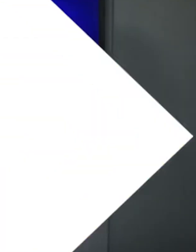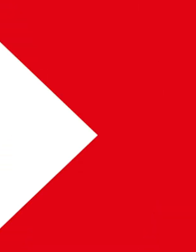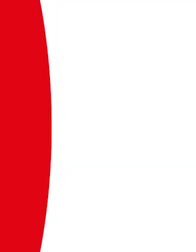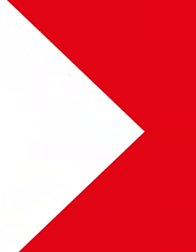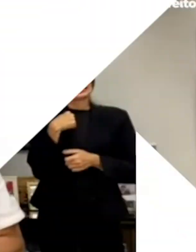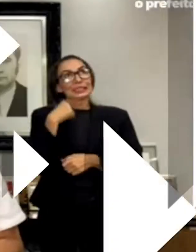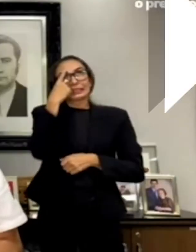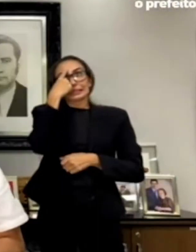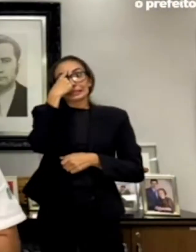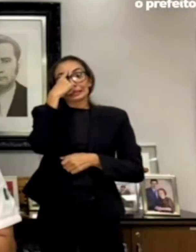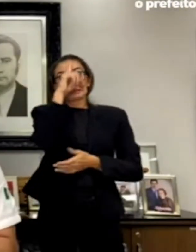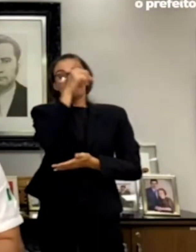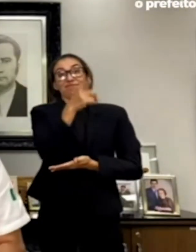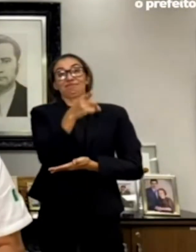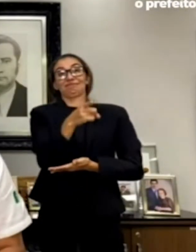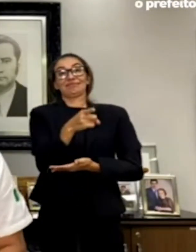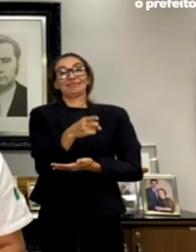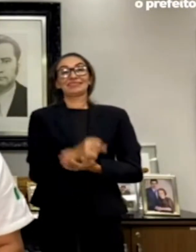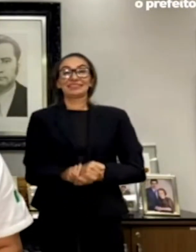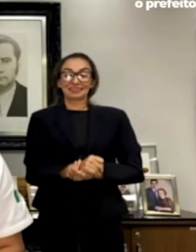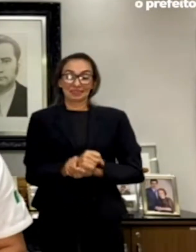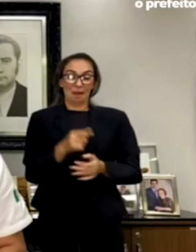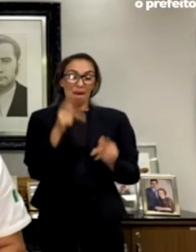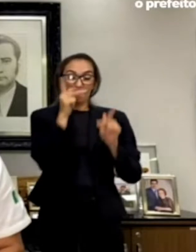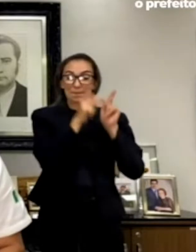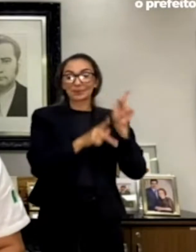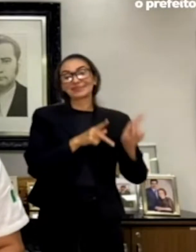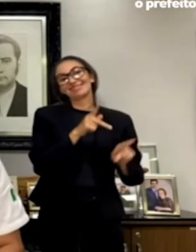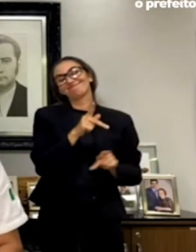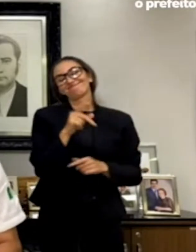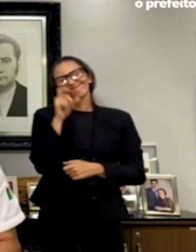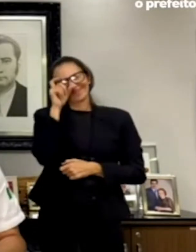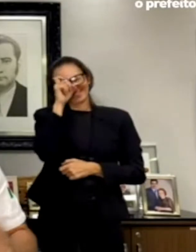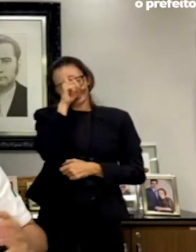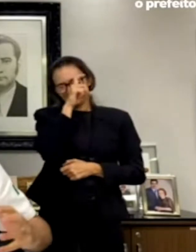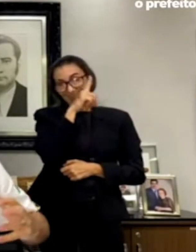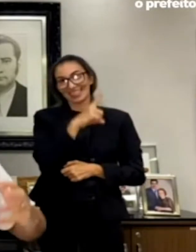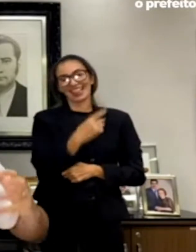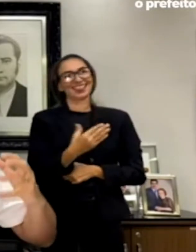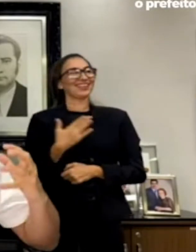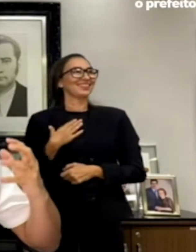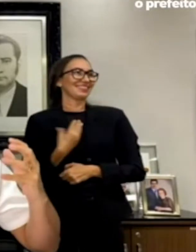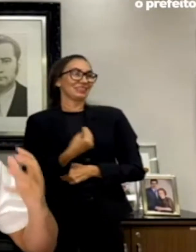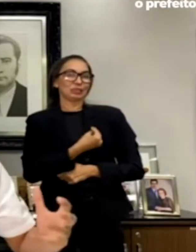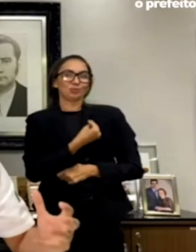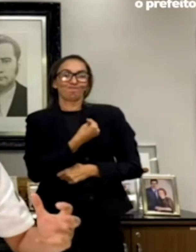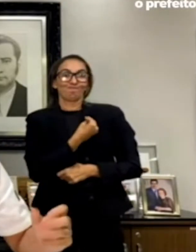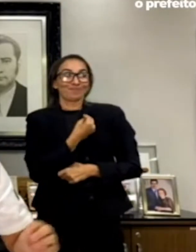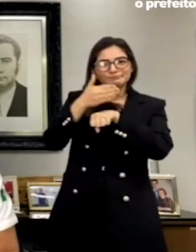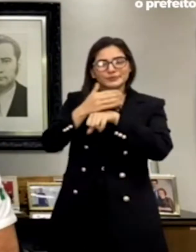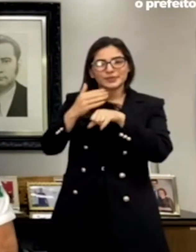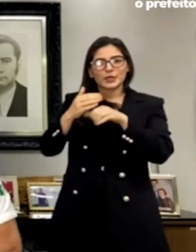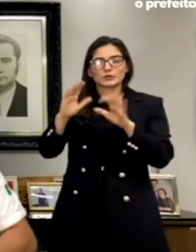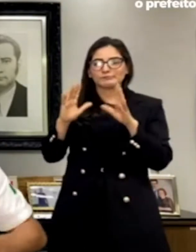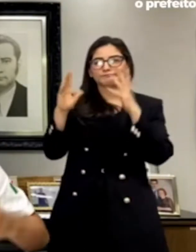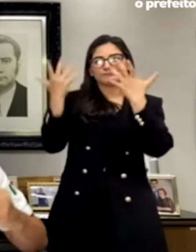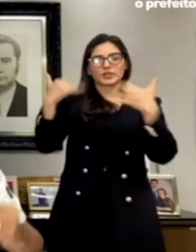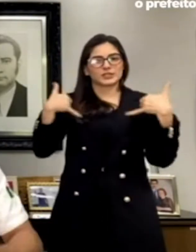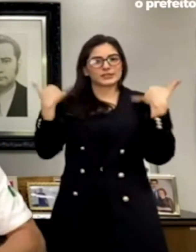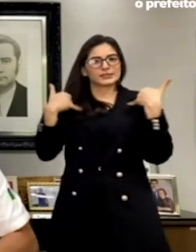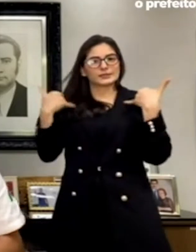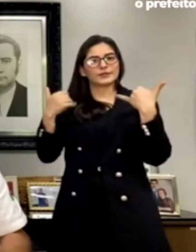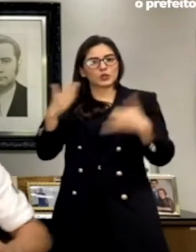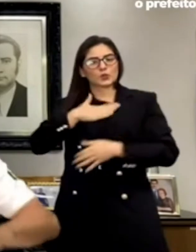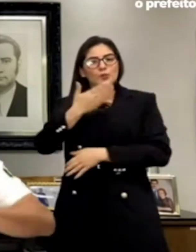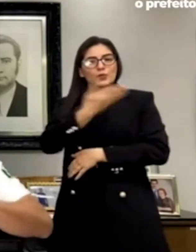sua vida. Foi a decisão política mais difícil da minha vida. Pena que ficou tudo muito em cima da hora. Começou a me